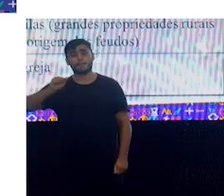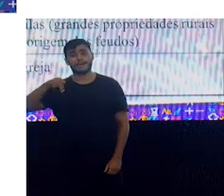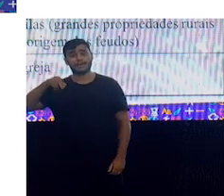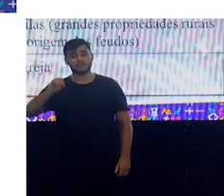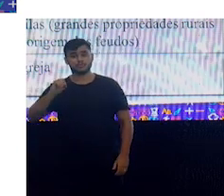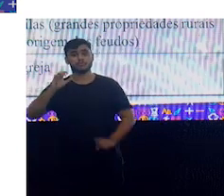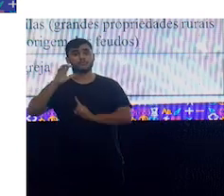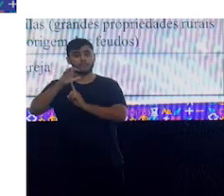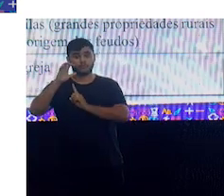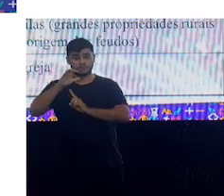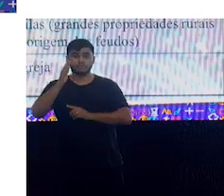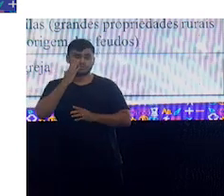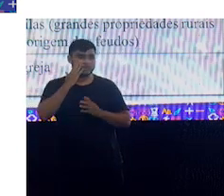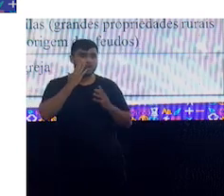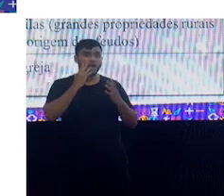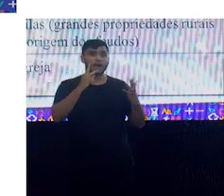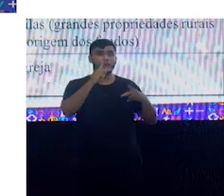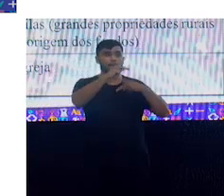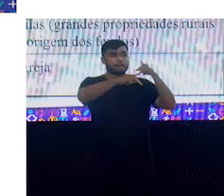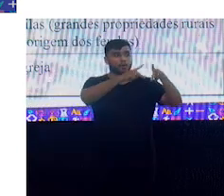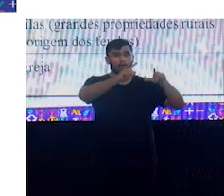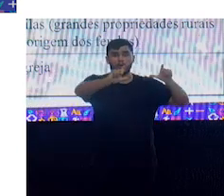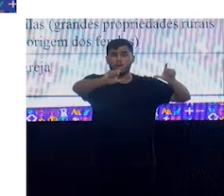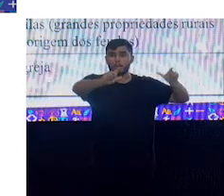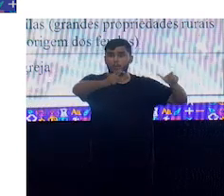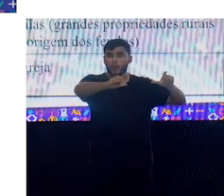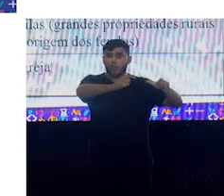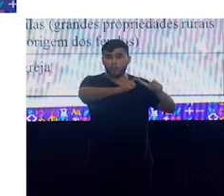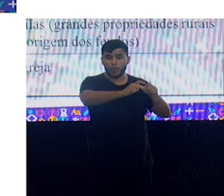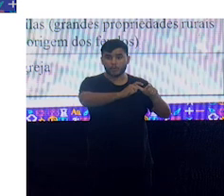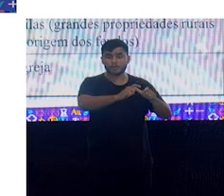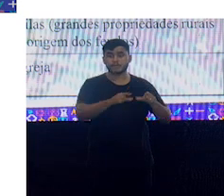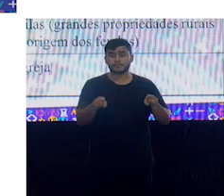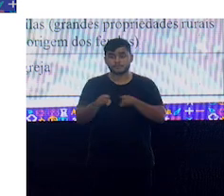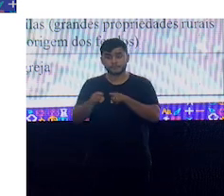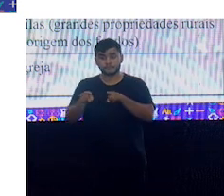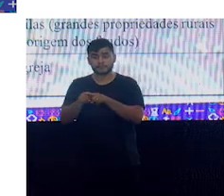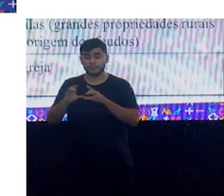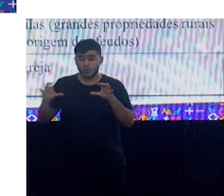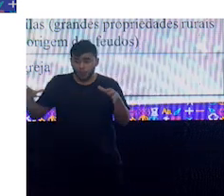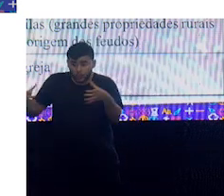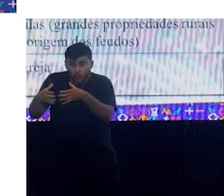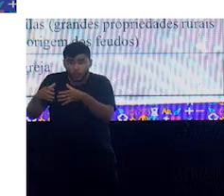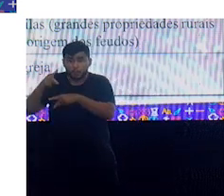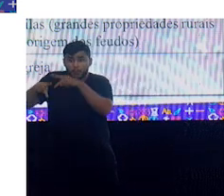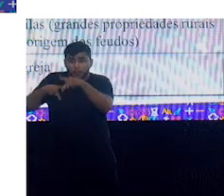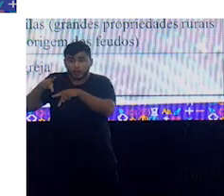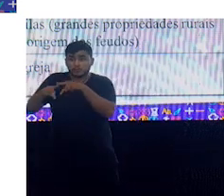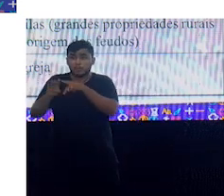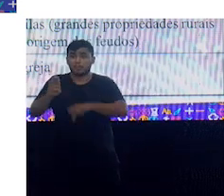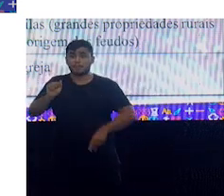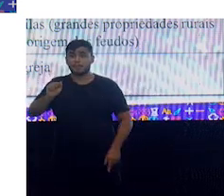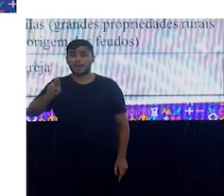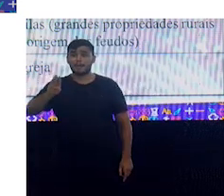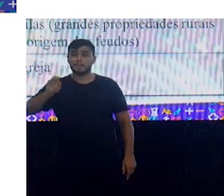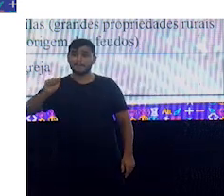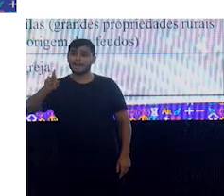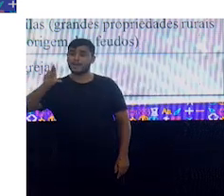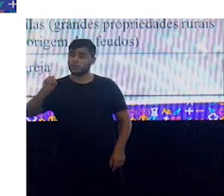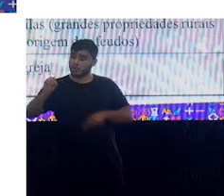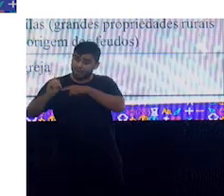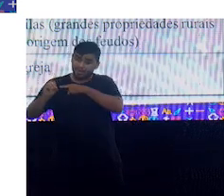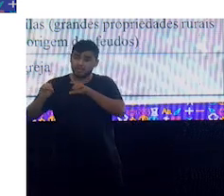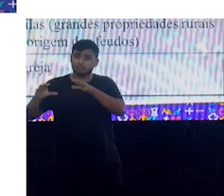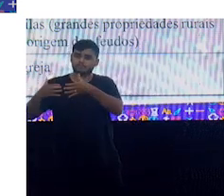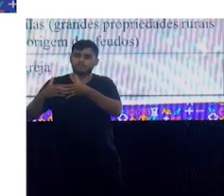estava deixando de existir, quanto um povo bárbaro que invadiu o Império Romano, chamado germanos, contribuíram para a formação